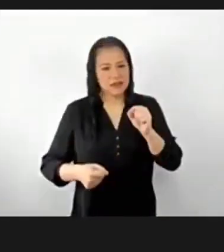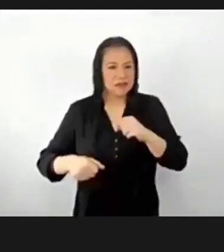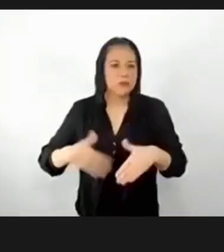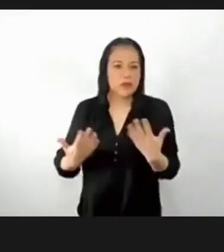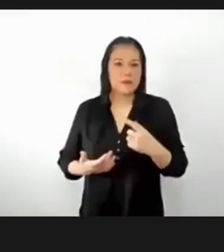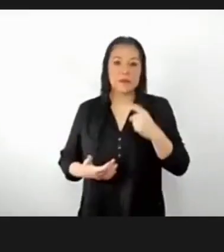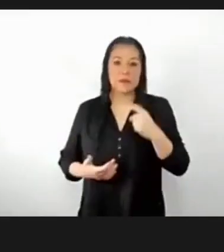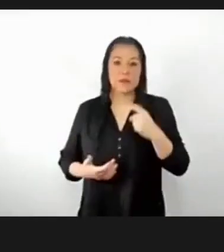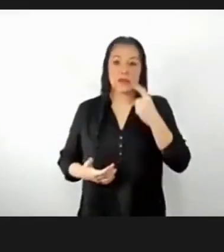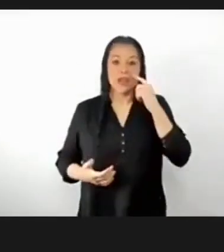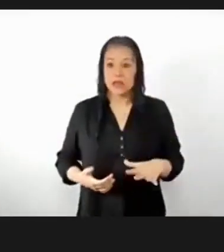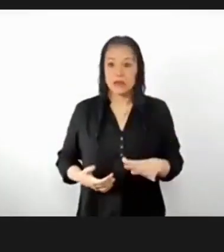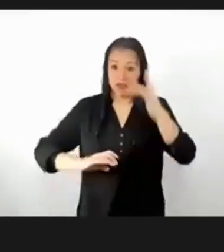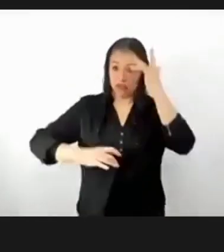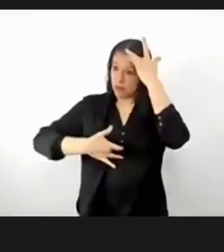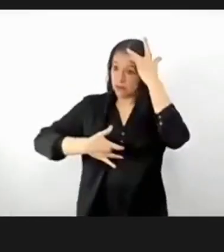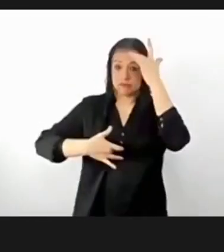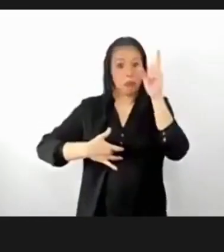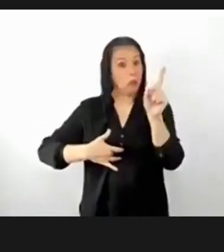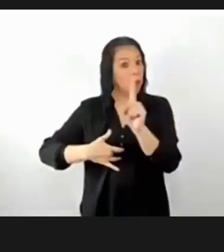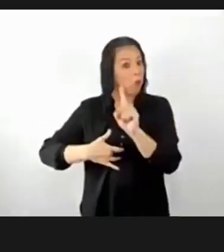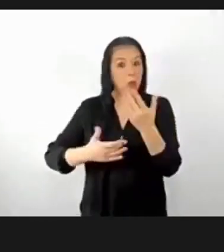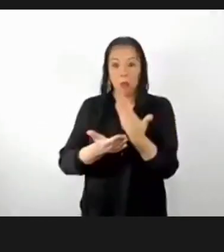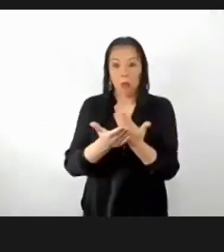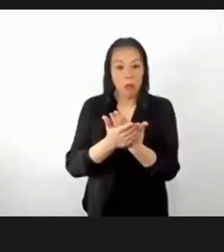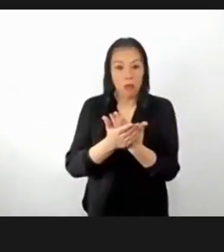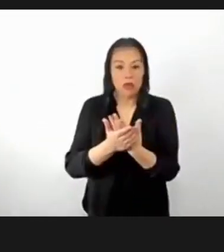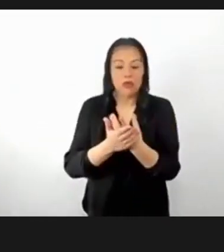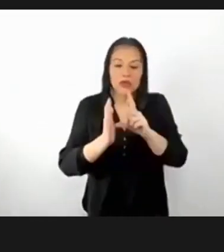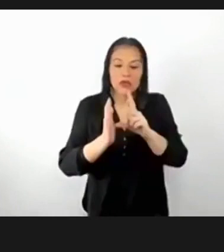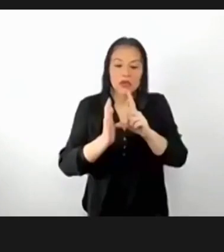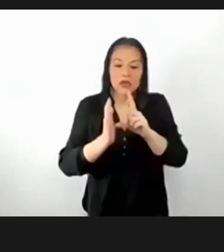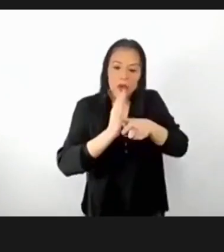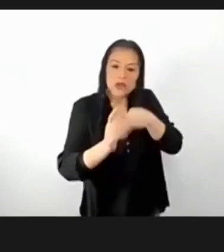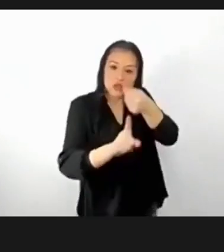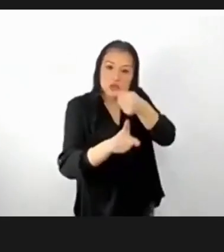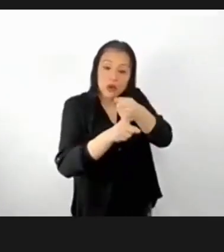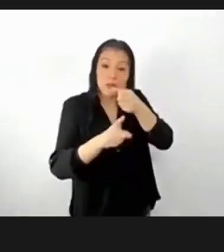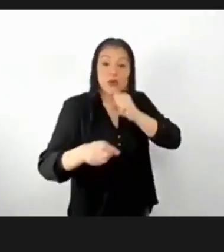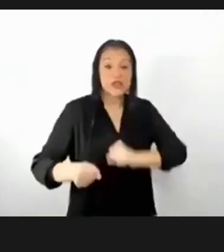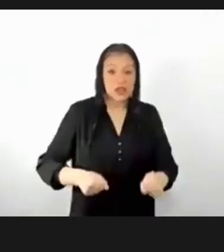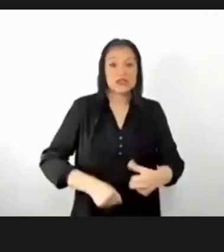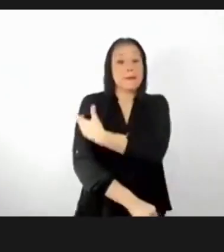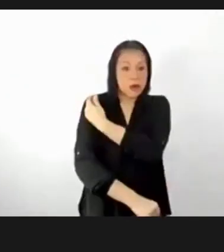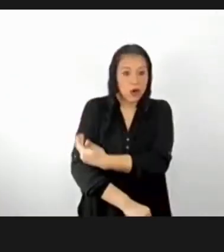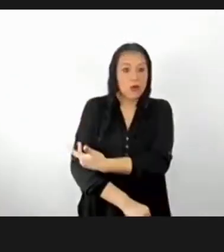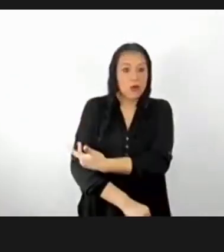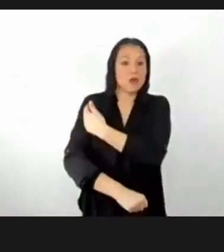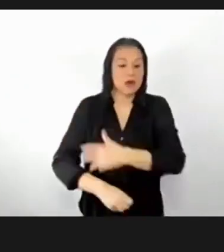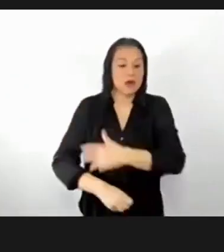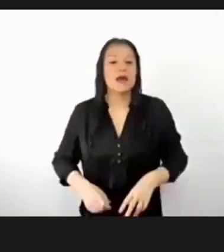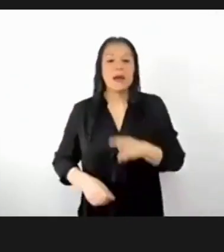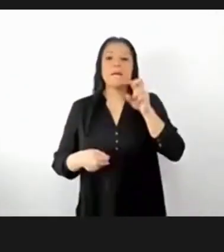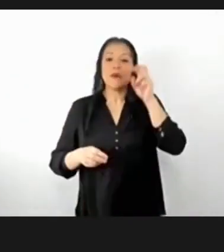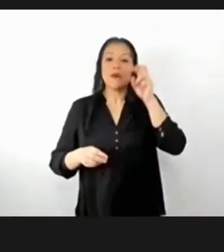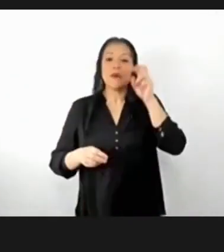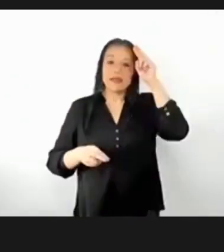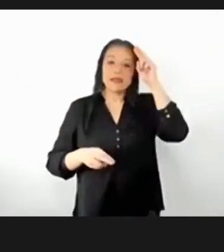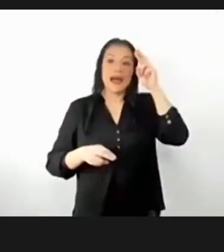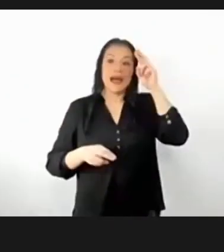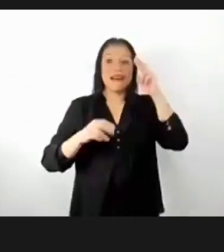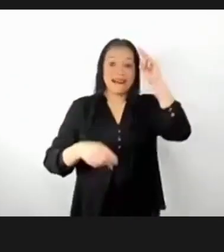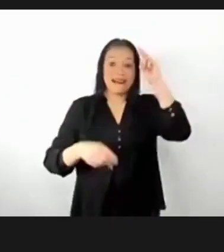épocas y el niño no se enfermó. Luego, él vacunó a sus propios hijos y empezó y así le llamaron vacuna